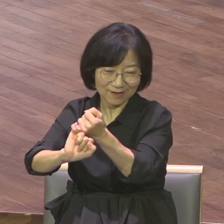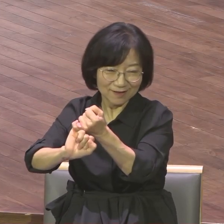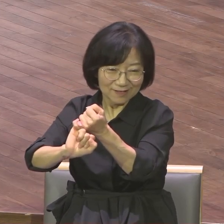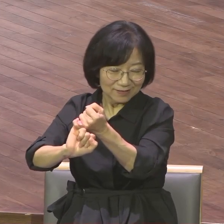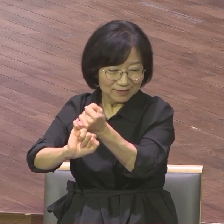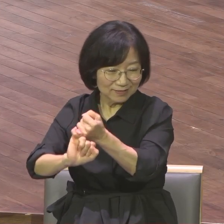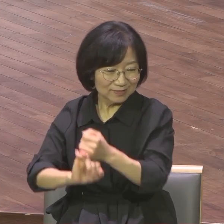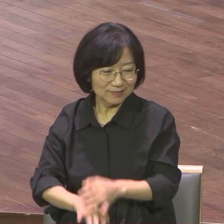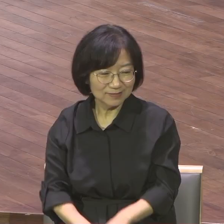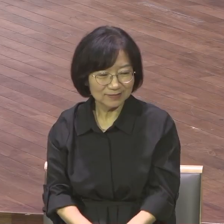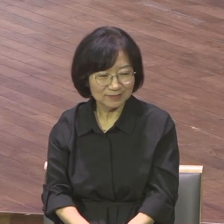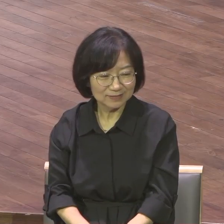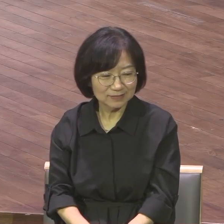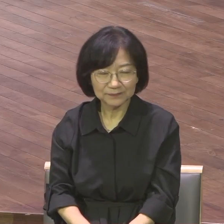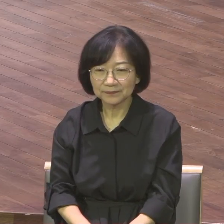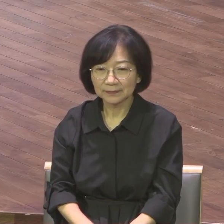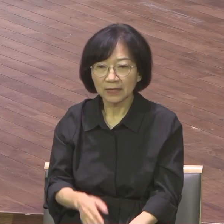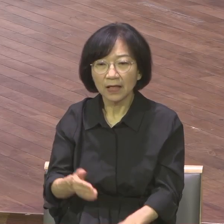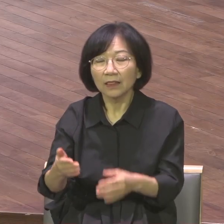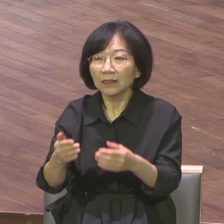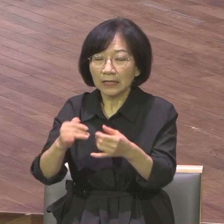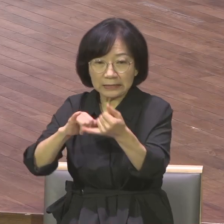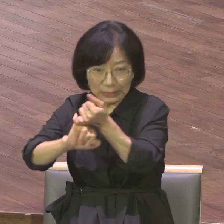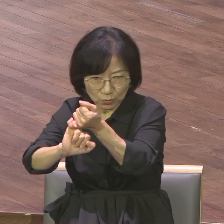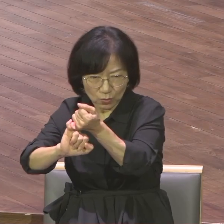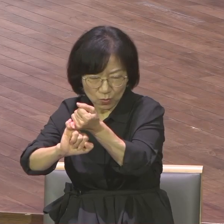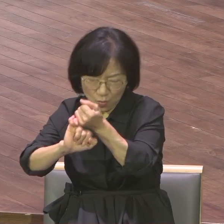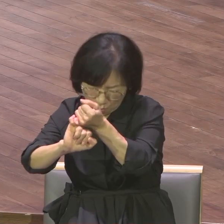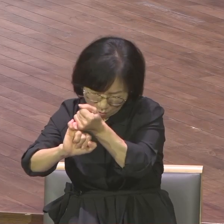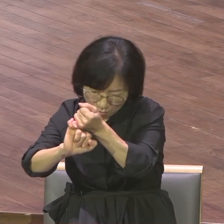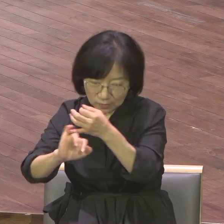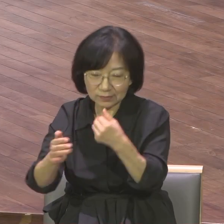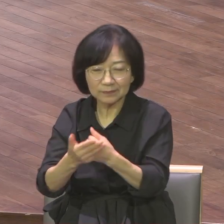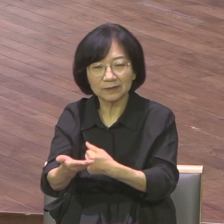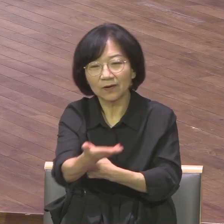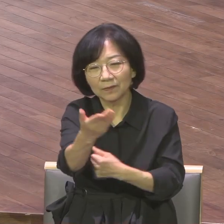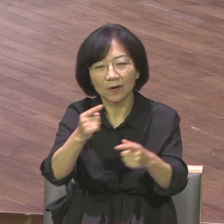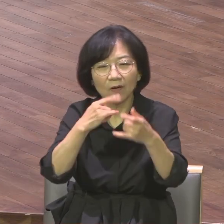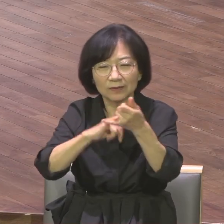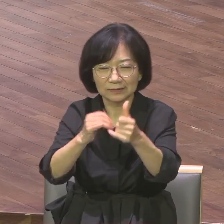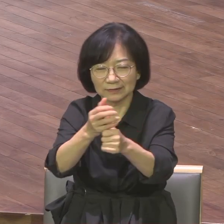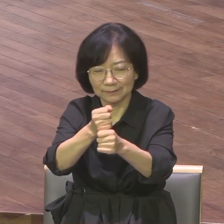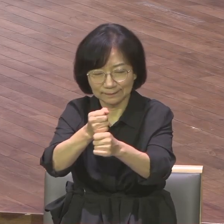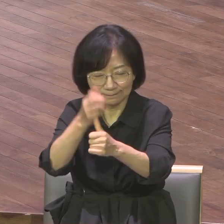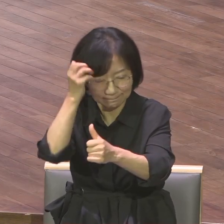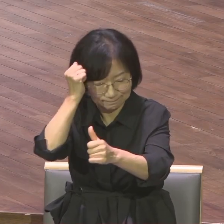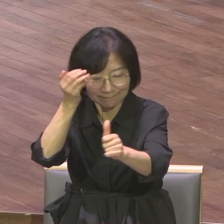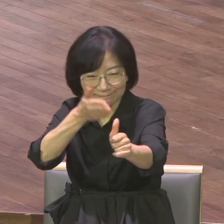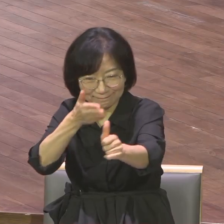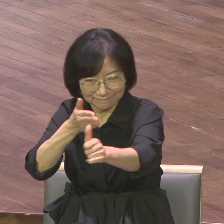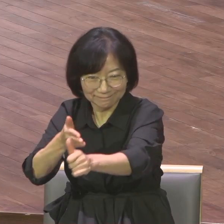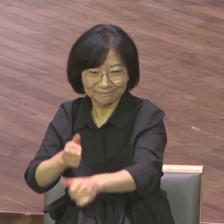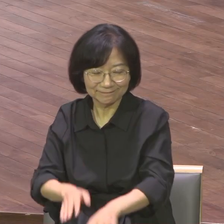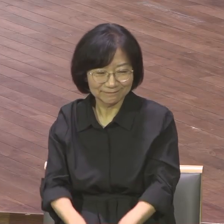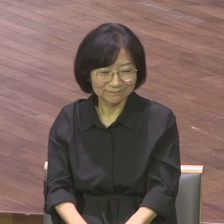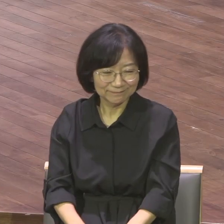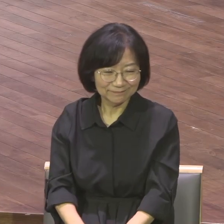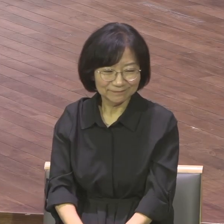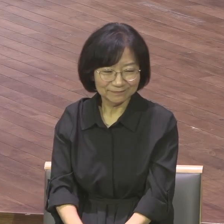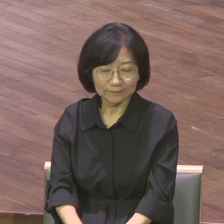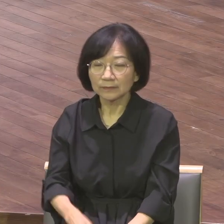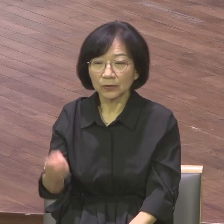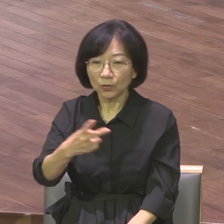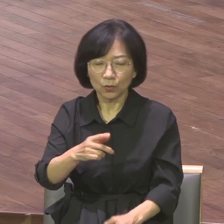하나님. 언약을 잡아라. 결과적으로 하나님은 심판을 통해서 죄에